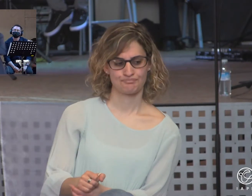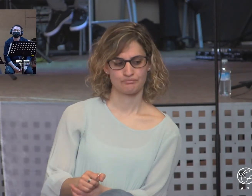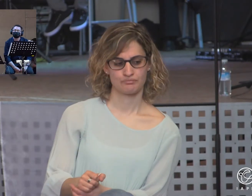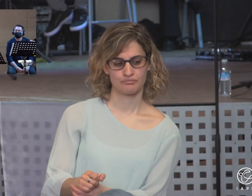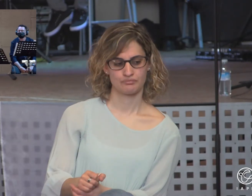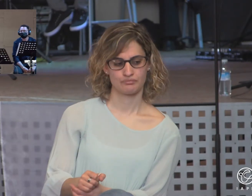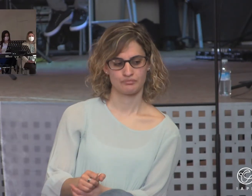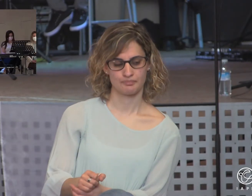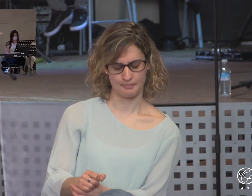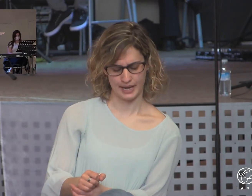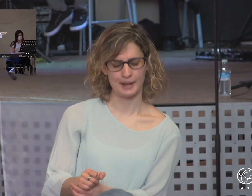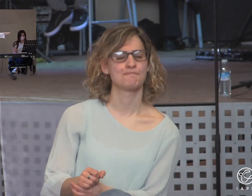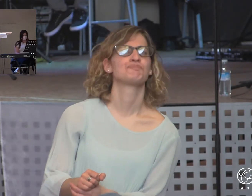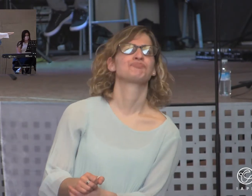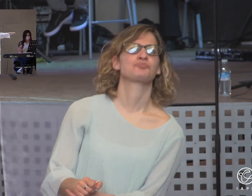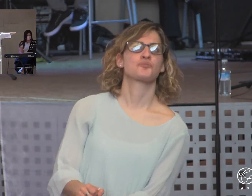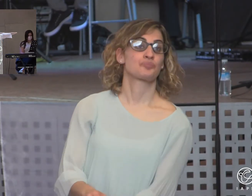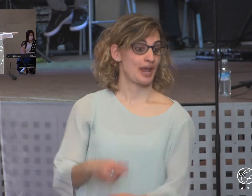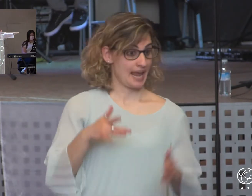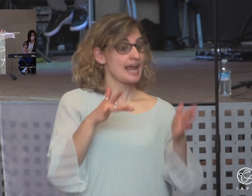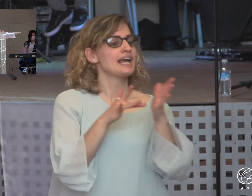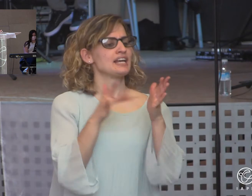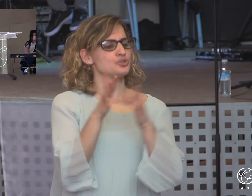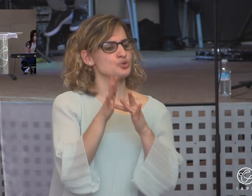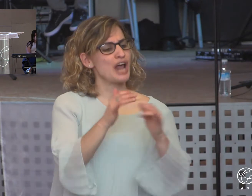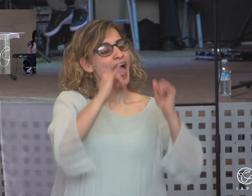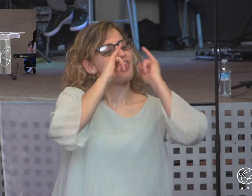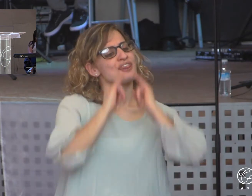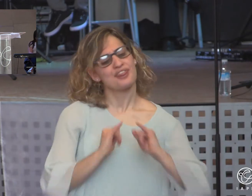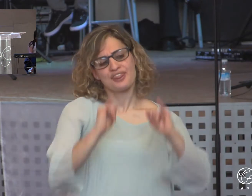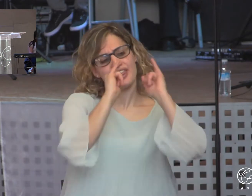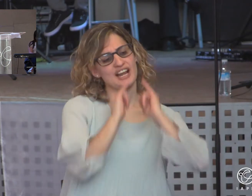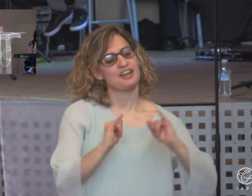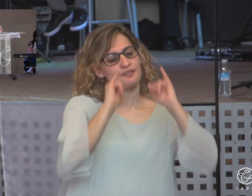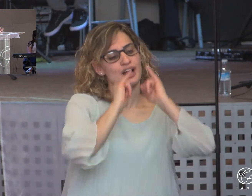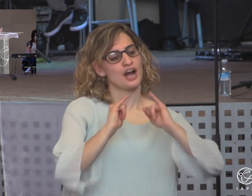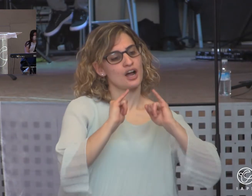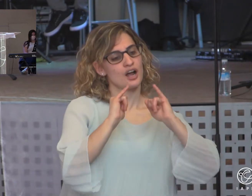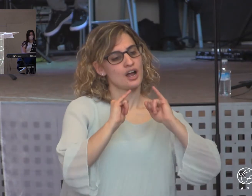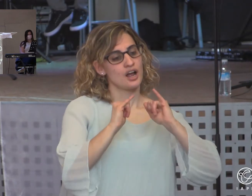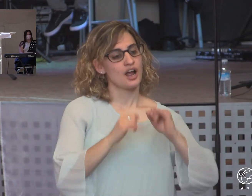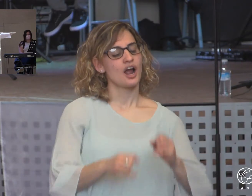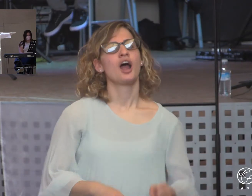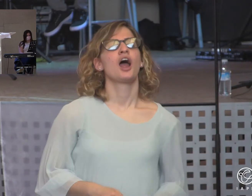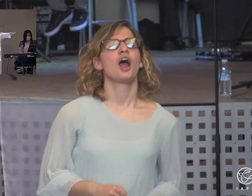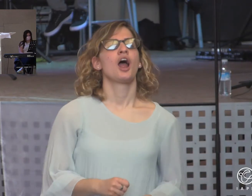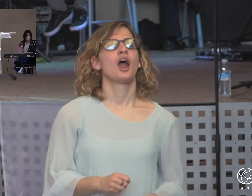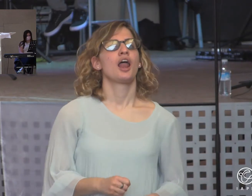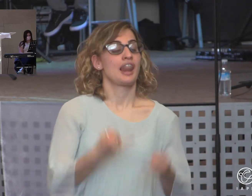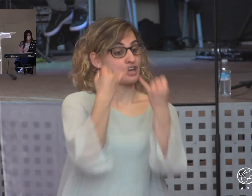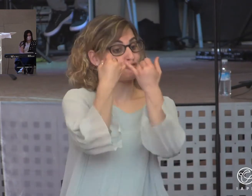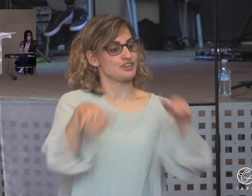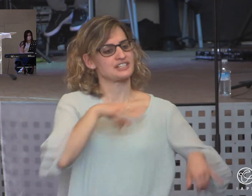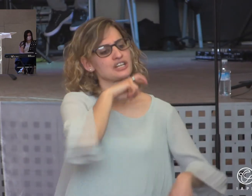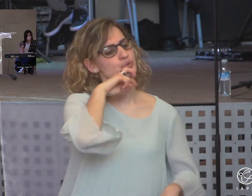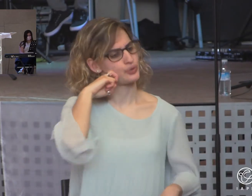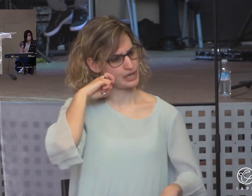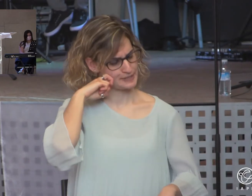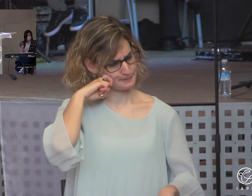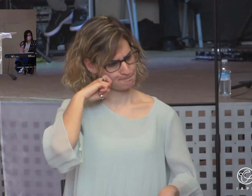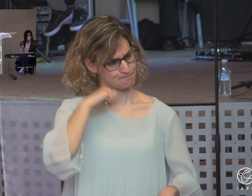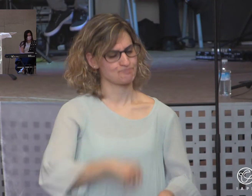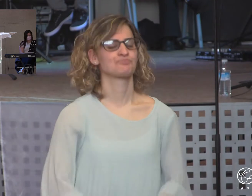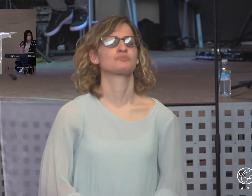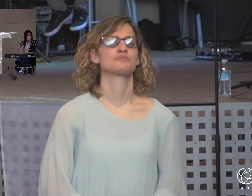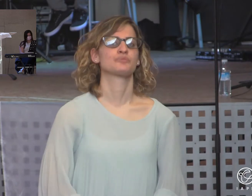año, pero la palabra de Dios no nos cuenta año por año, ¿vale? Pero sí nos cuenta cuando Jesús tenía 12 años.